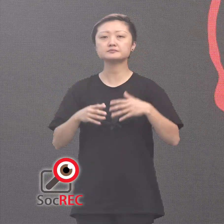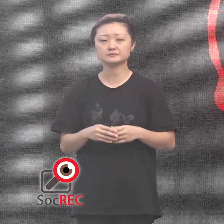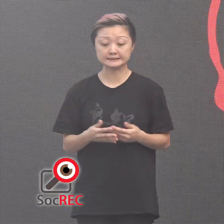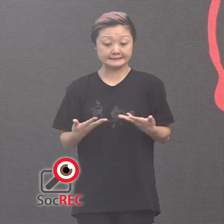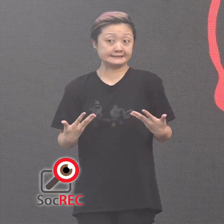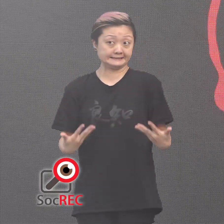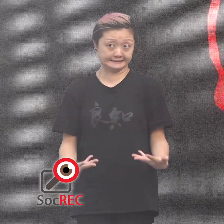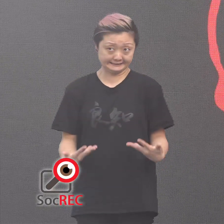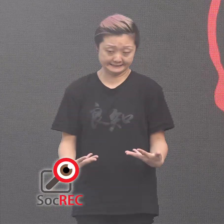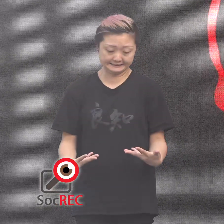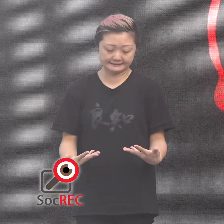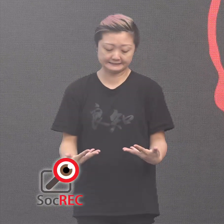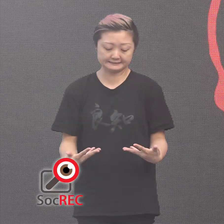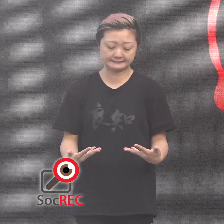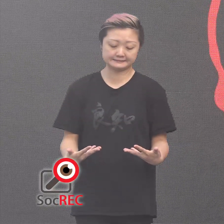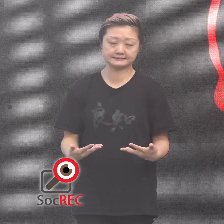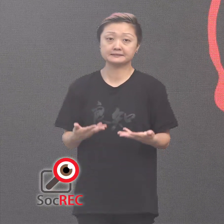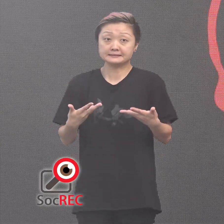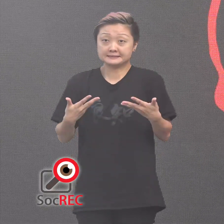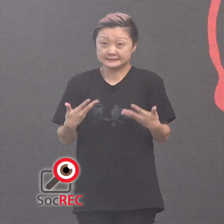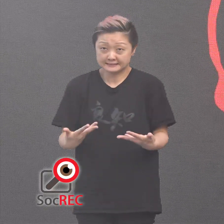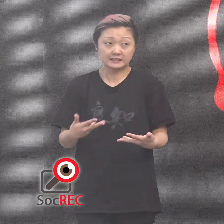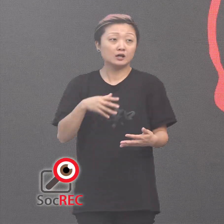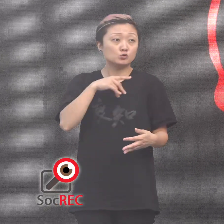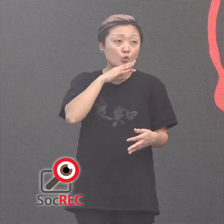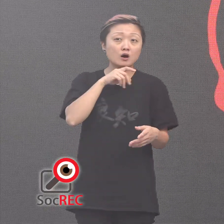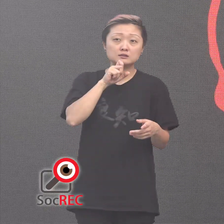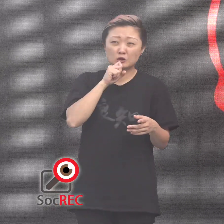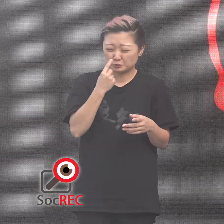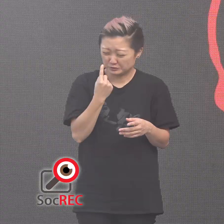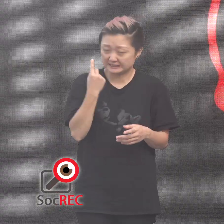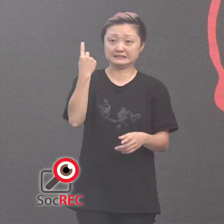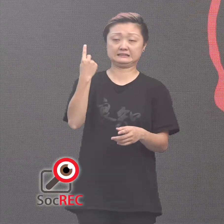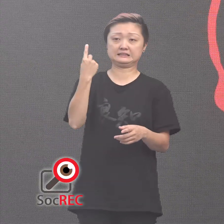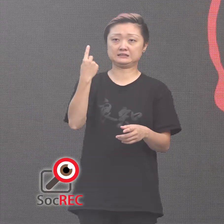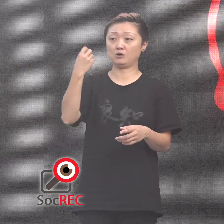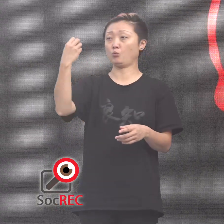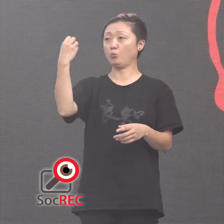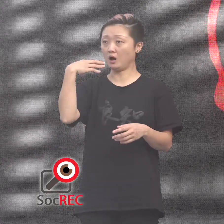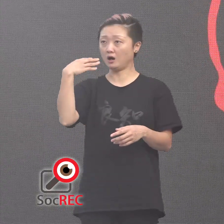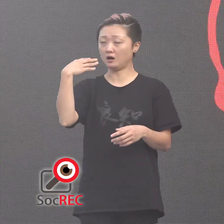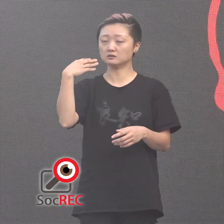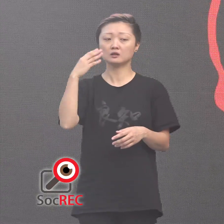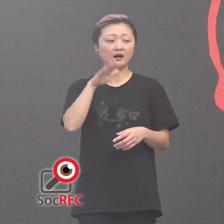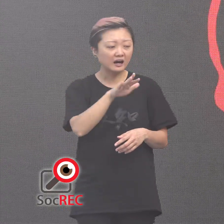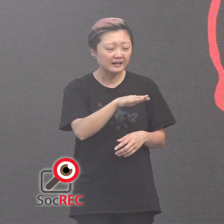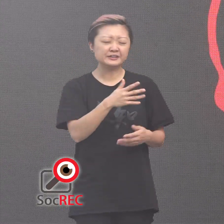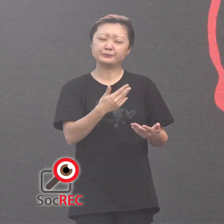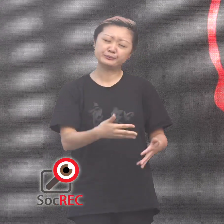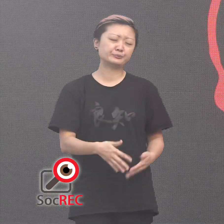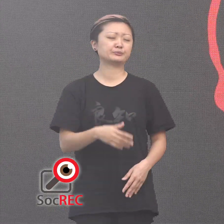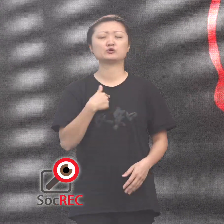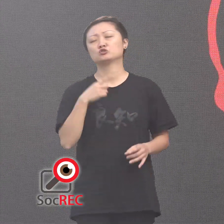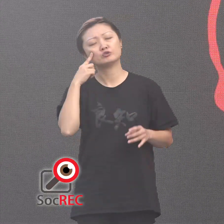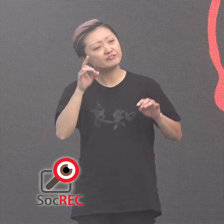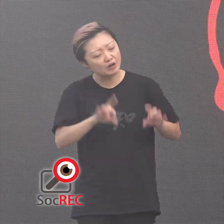今天如果有一个人，你们跟我说你们感到灰心，